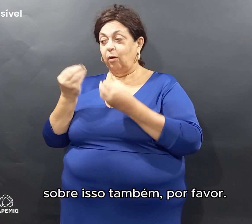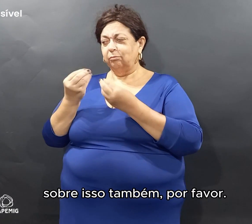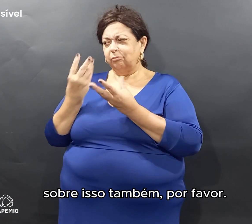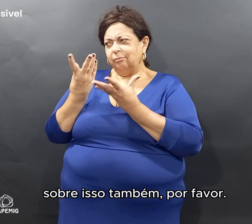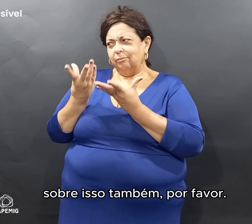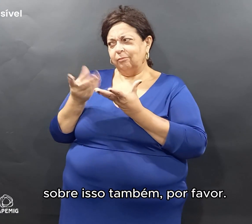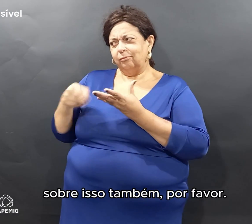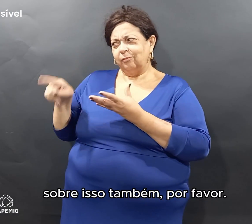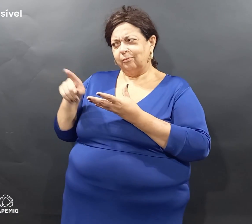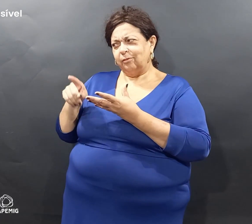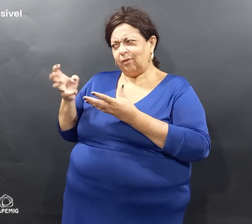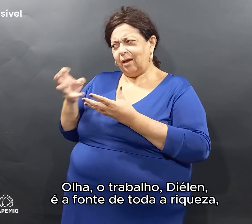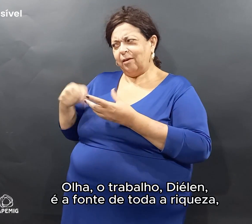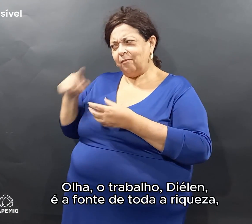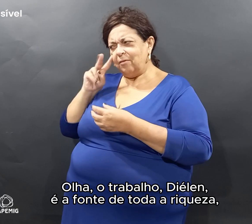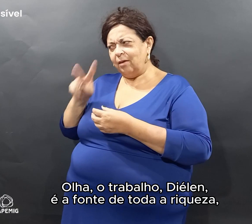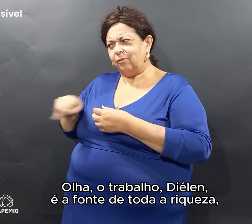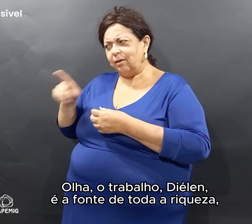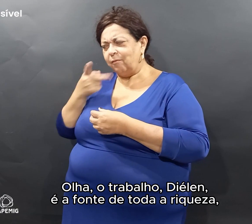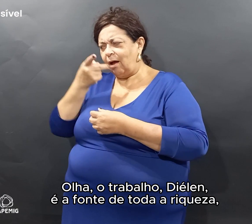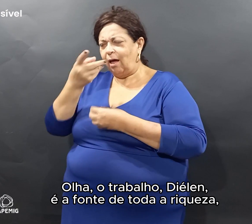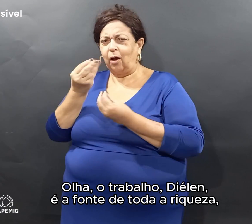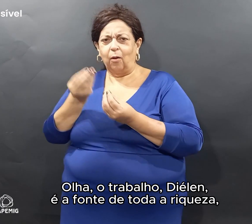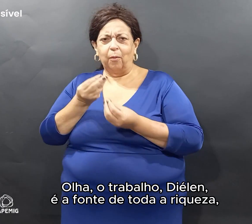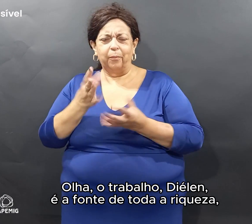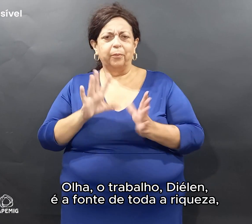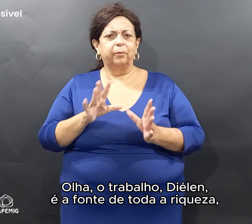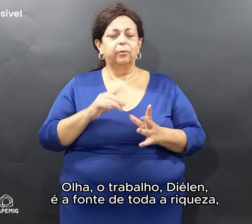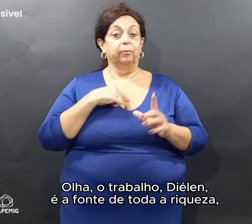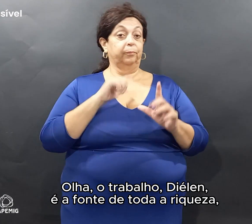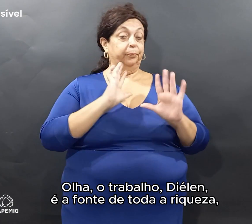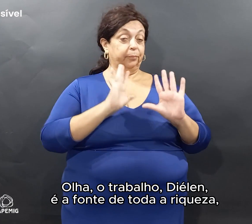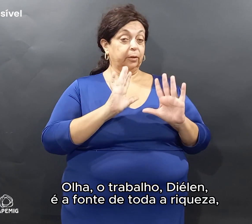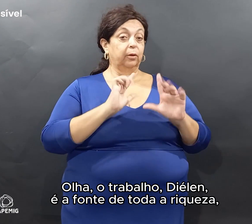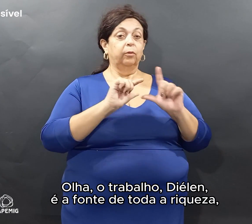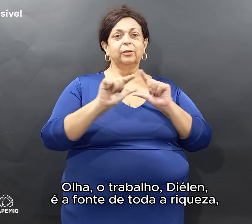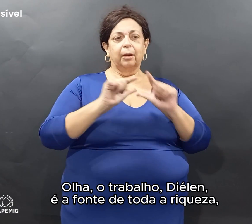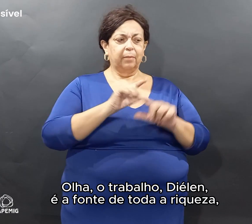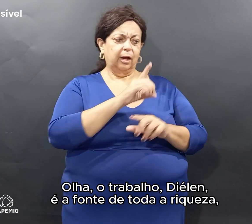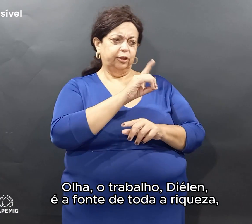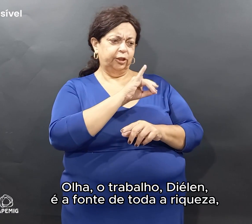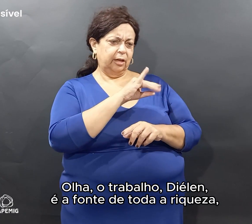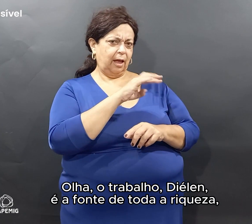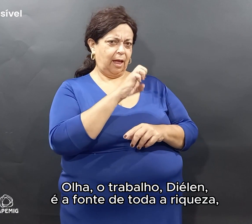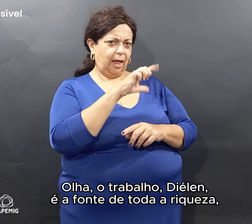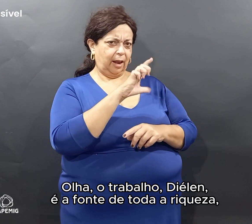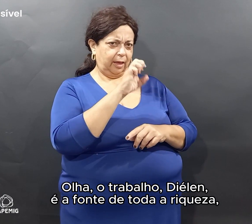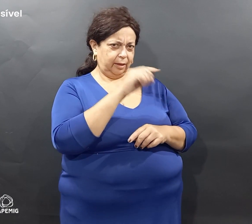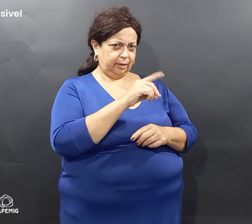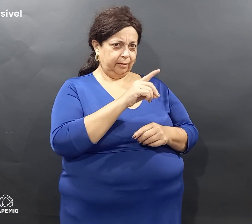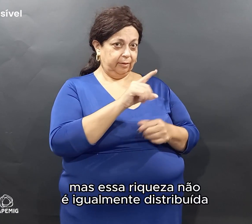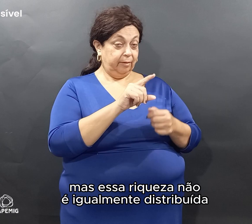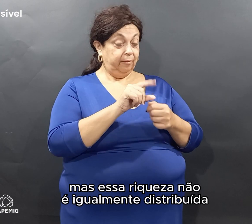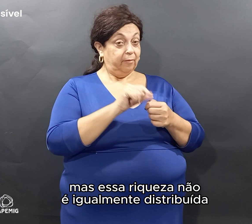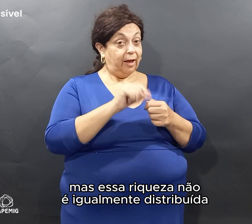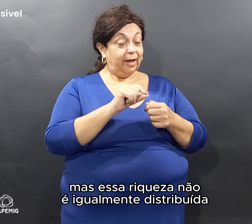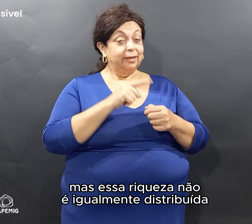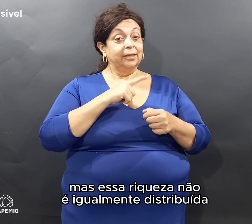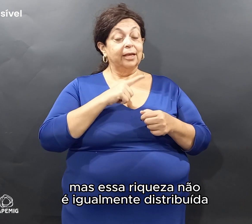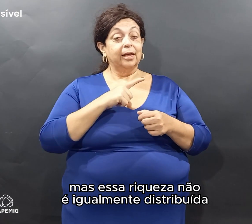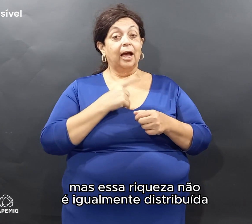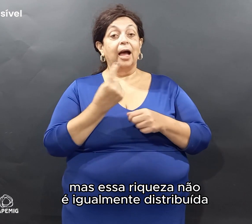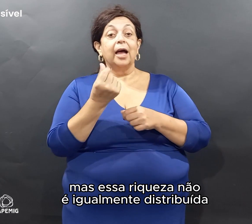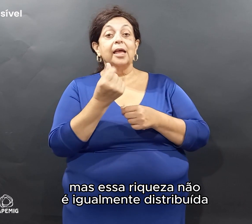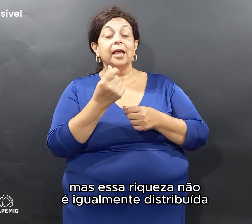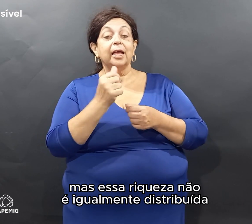isso também, por favor. Olha, o trabalho, Jelen, é fonte de toda a riqueza, mas essa riqueza